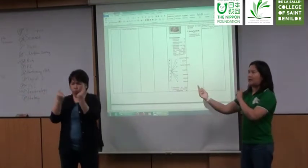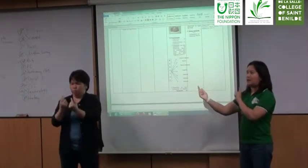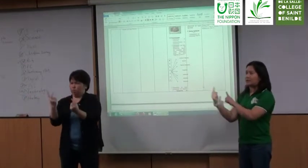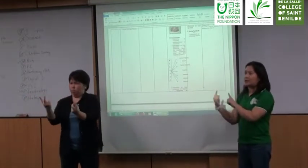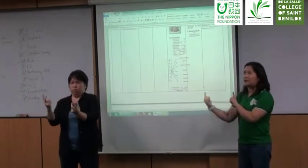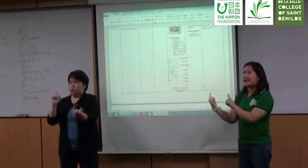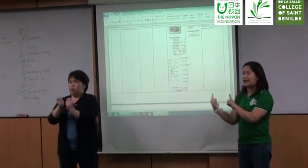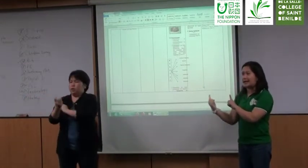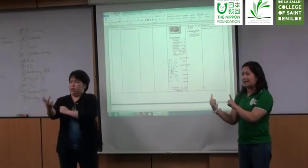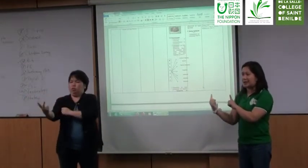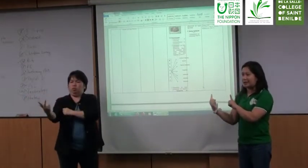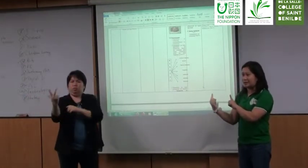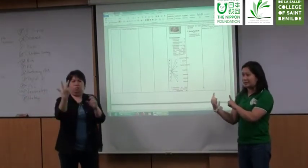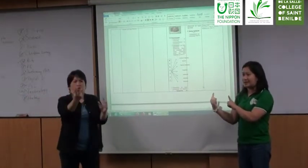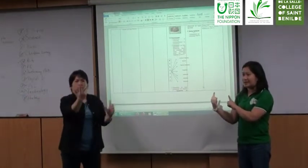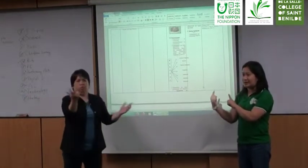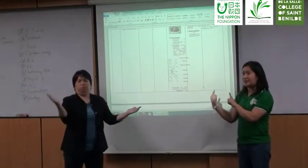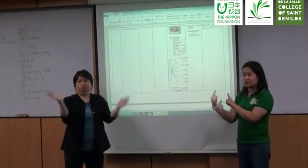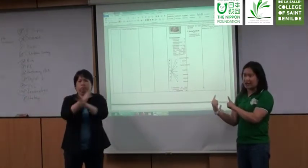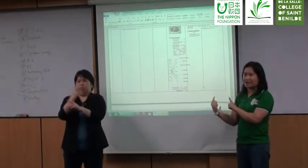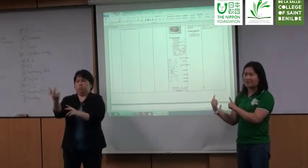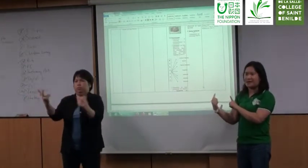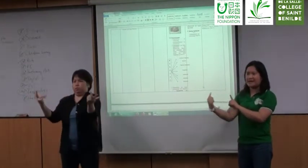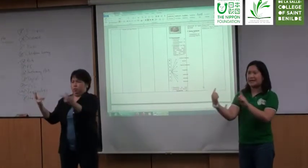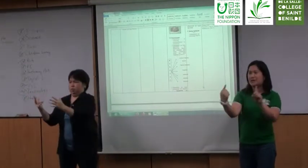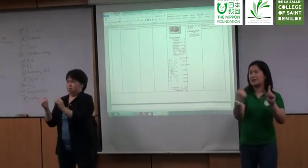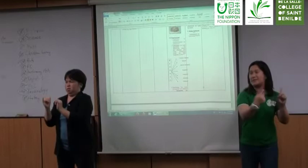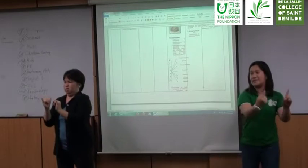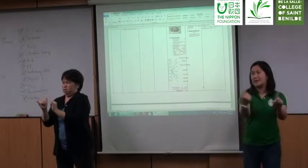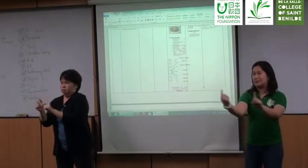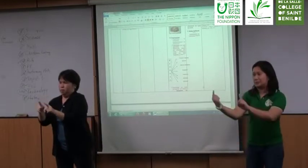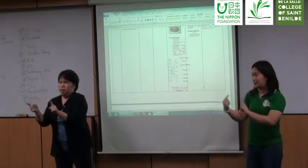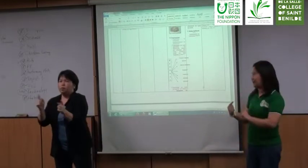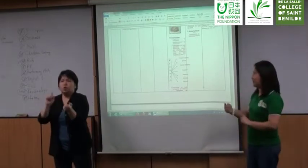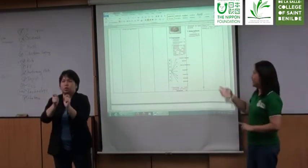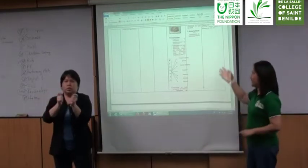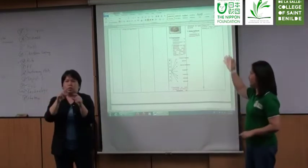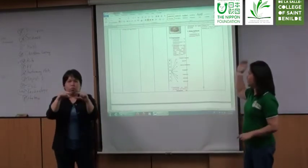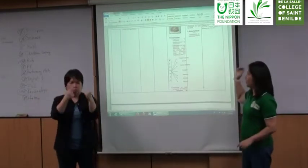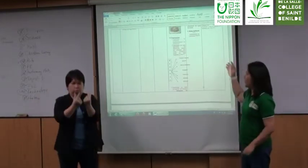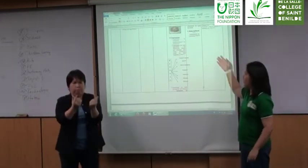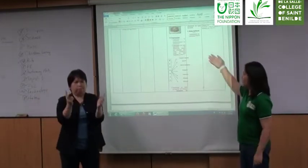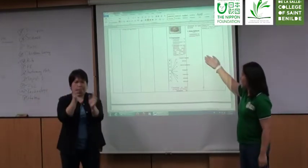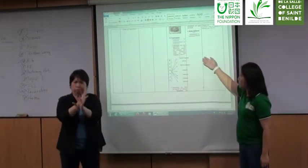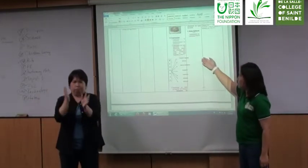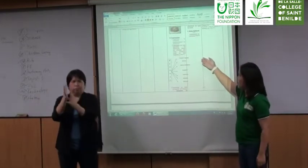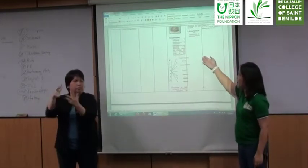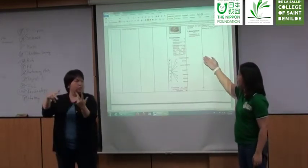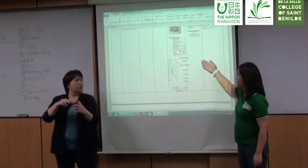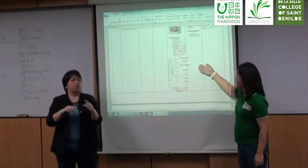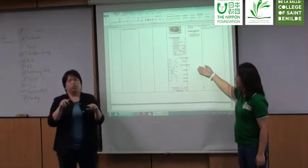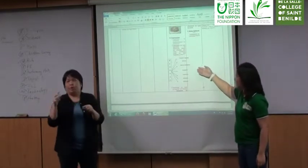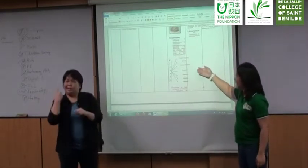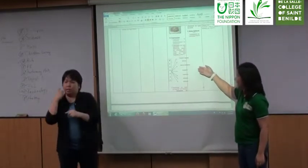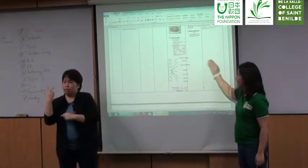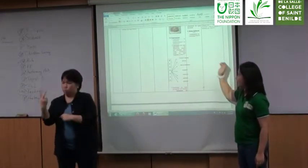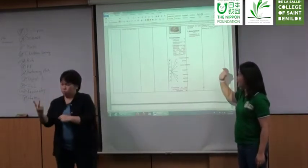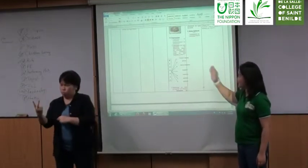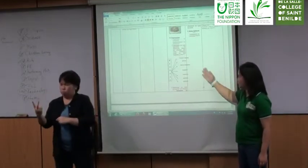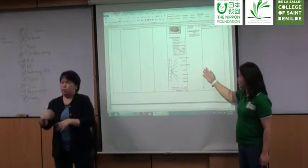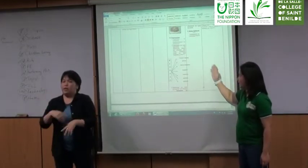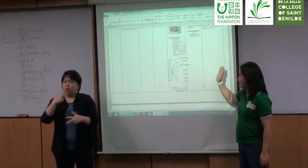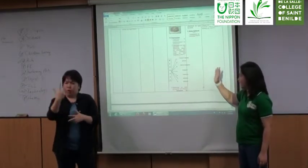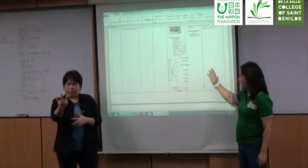parang, ikaw na lagi mag-share. Maganda rin yung iba't ibang grupo. Okay, so, tauhan,